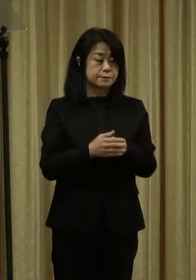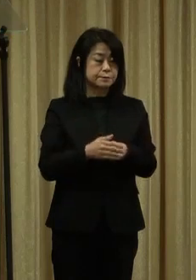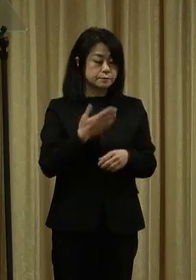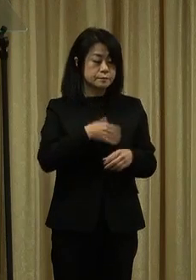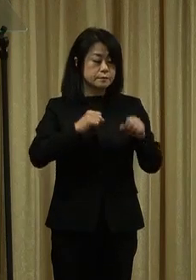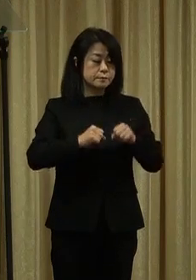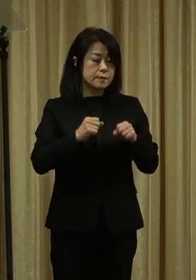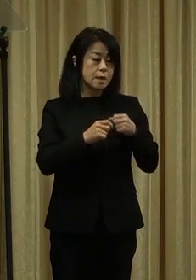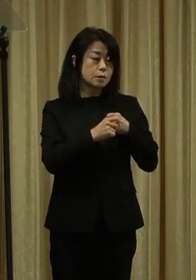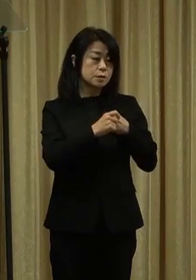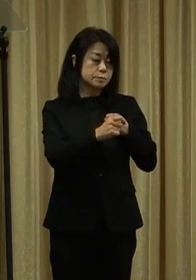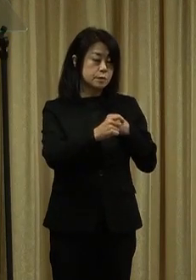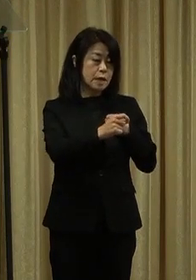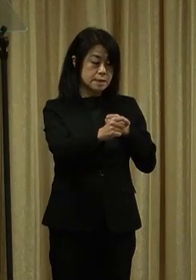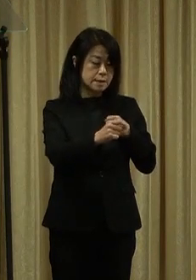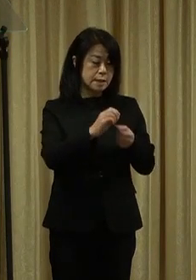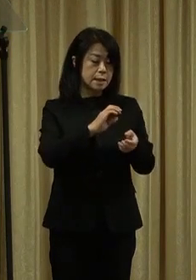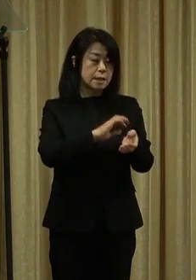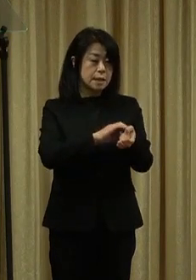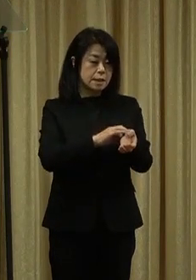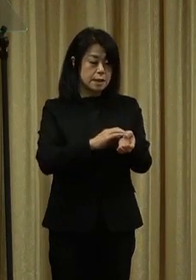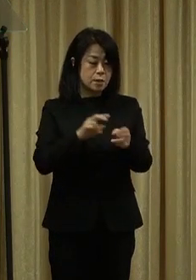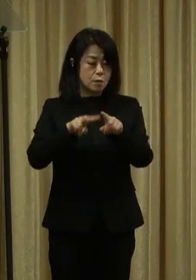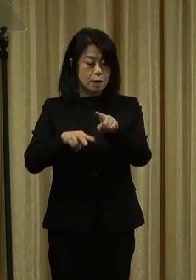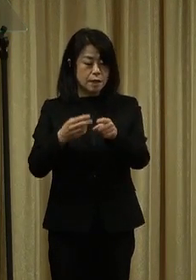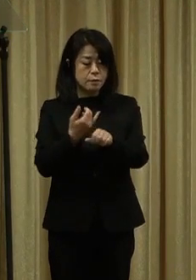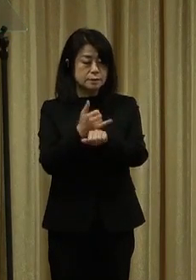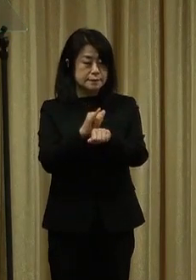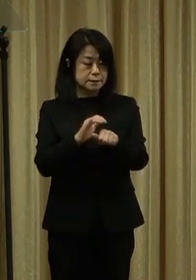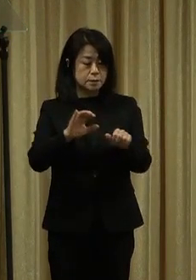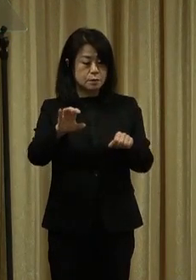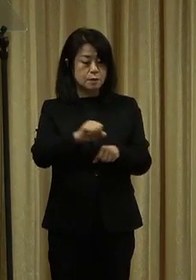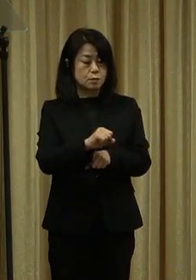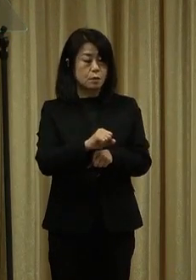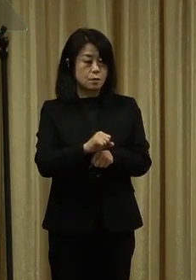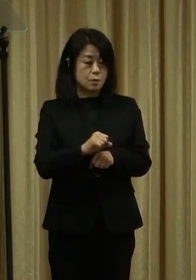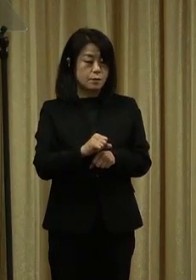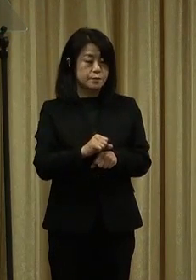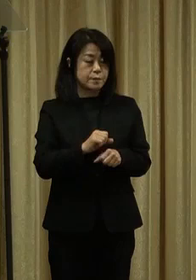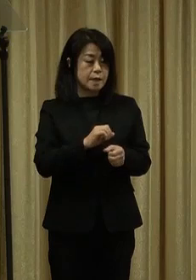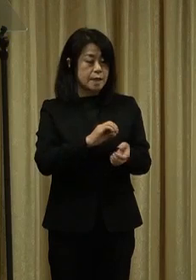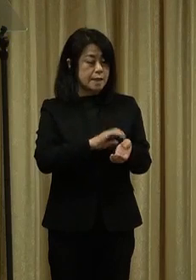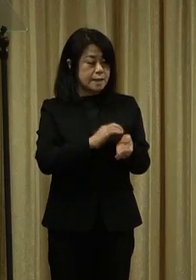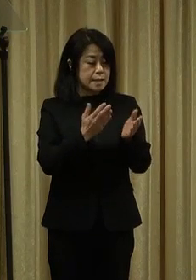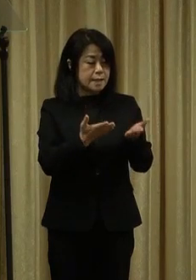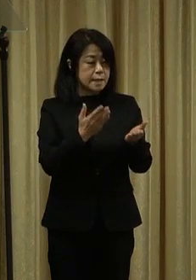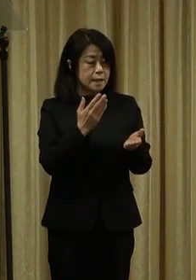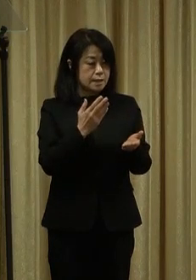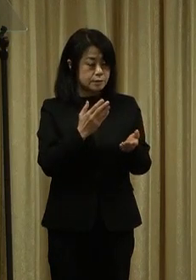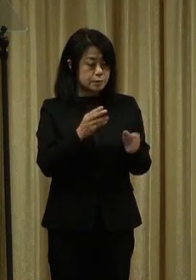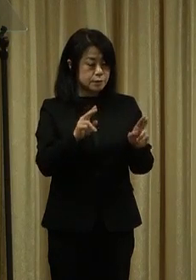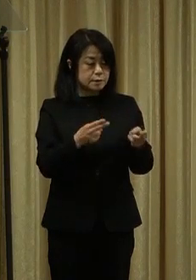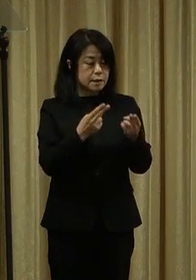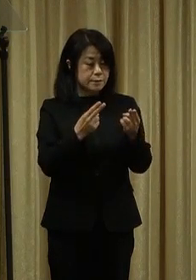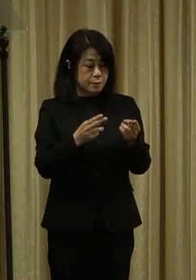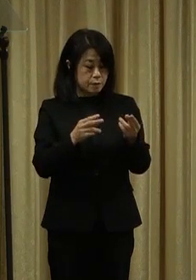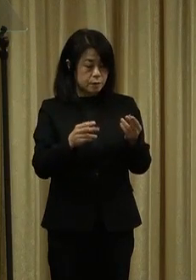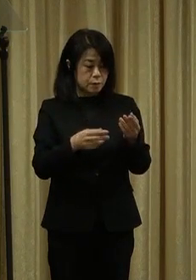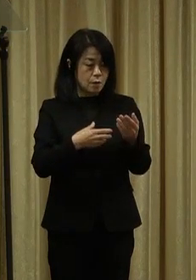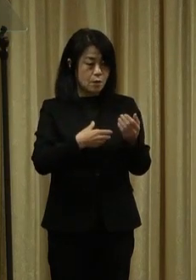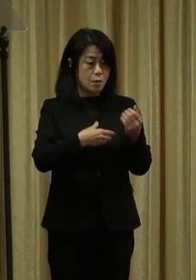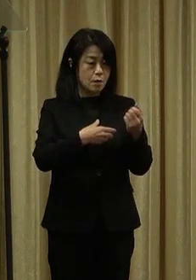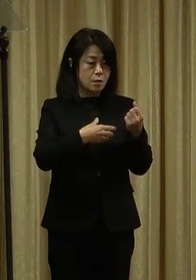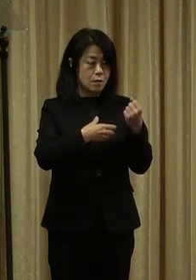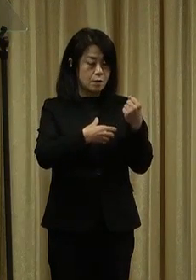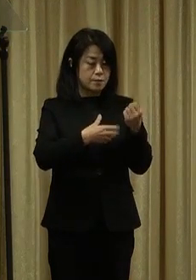寿命の延伸、医療・介護人材の確保です。医学生向け就学資金制度の対象と貸与額を